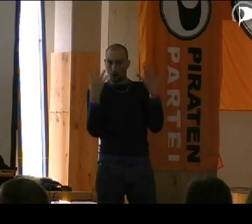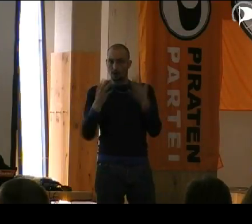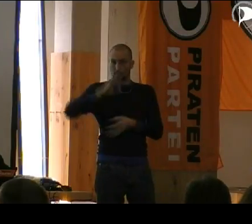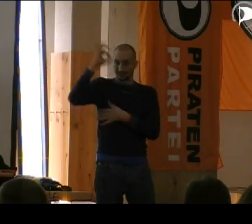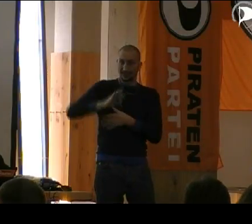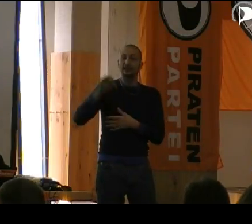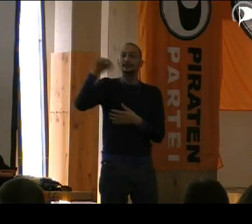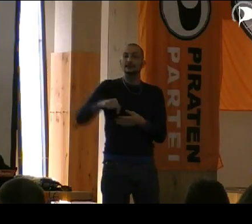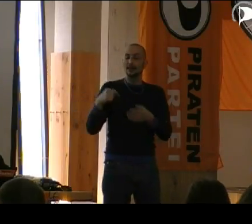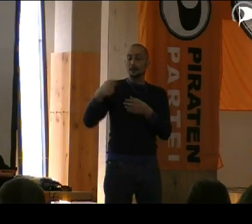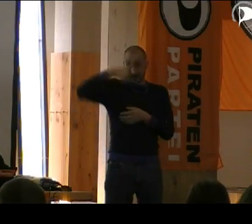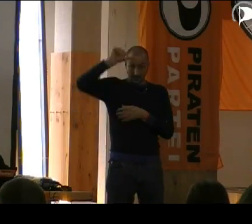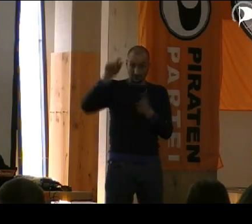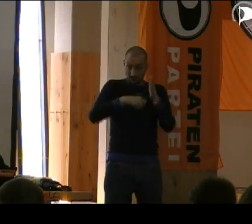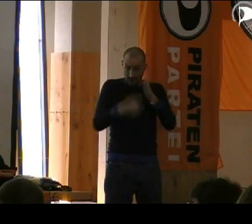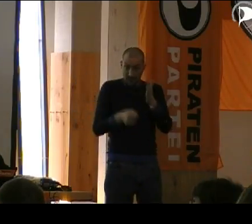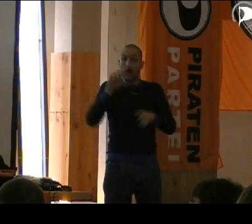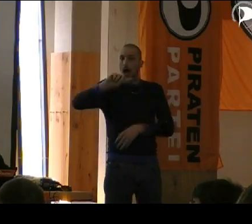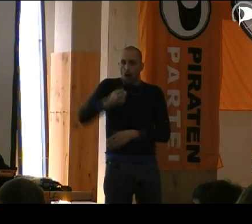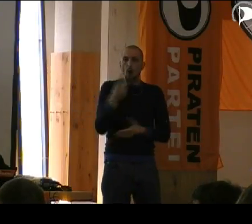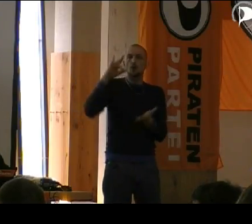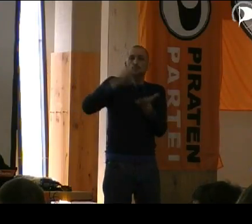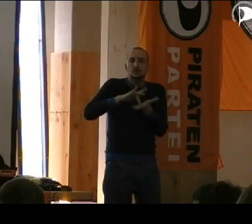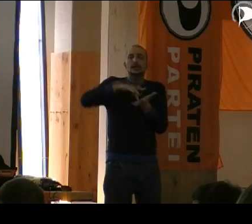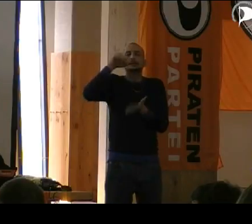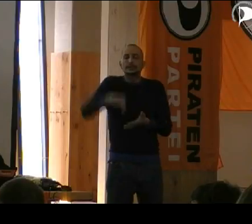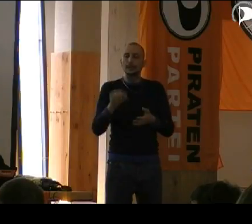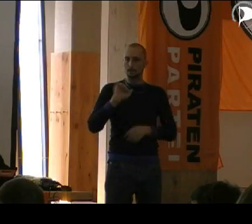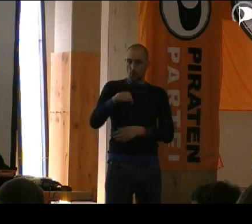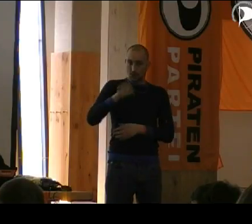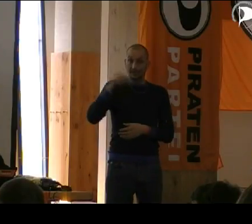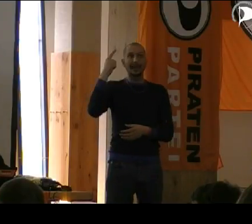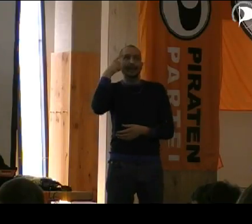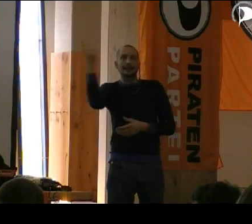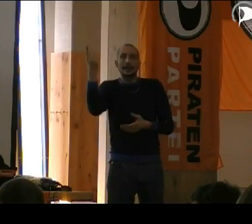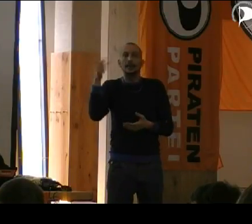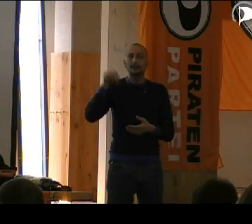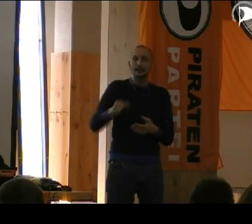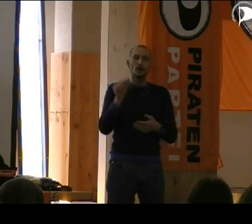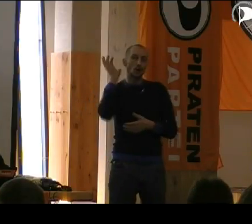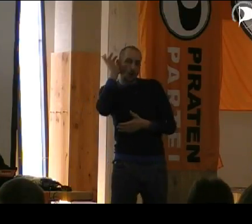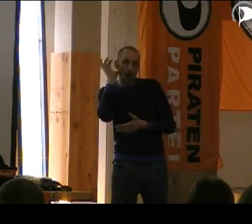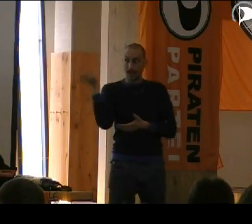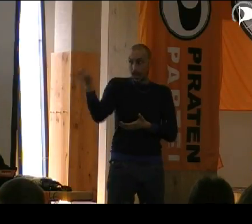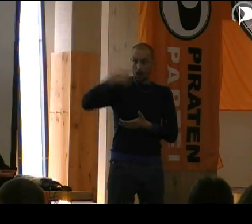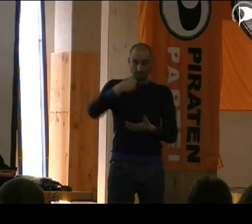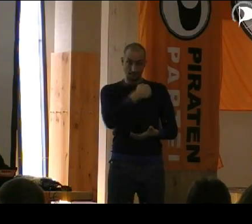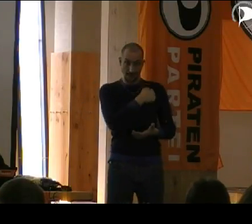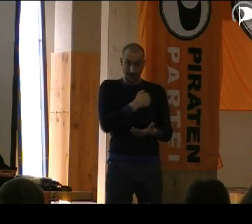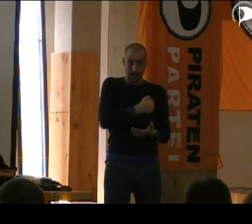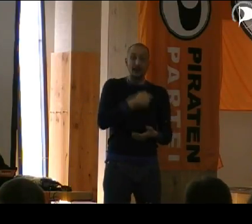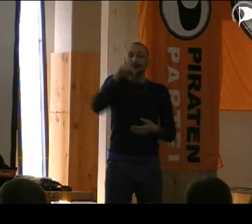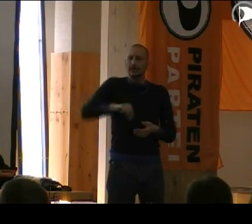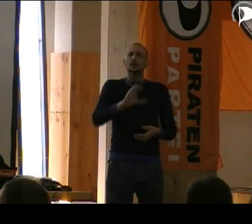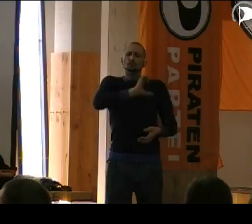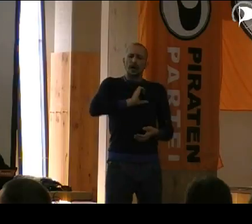entwicklung auch was ist uns endlich ermöglicht dass unsere ideen gehört werden wir haben jetzt die chance